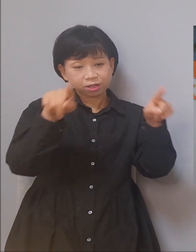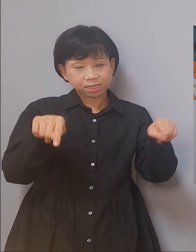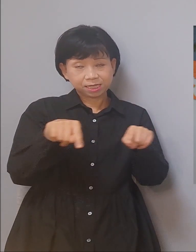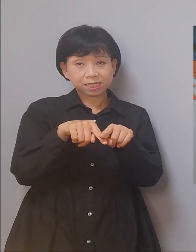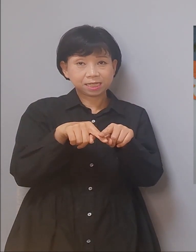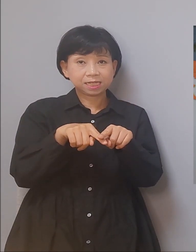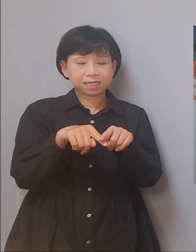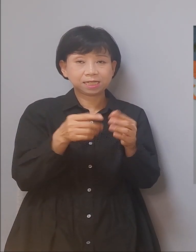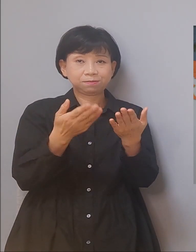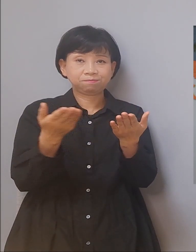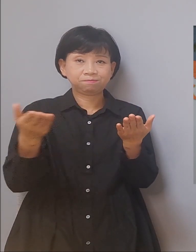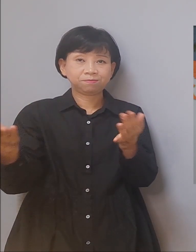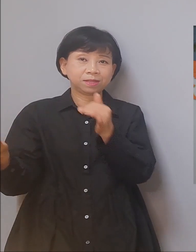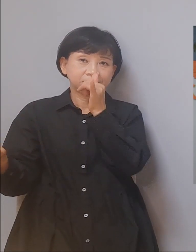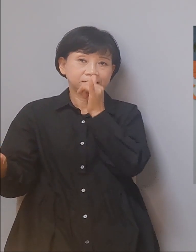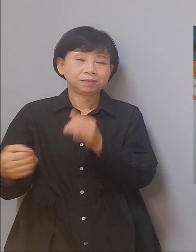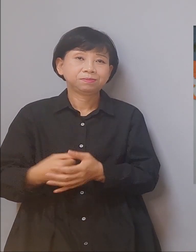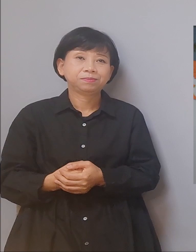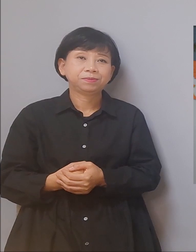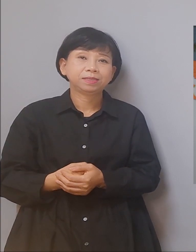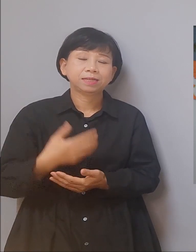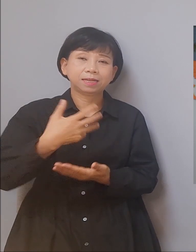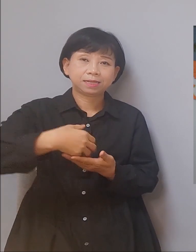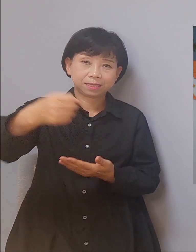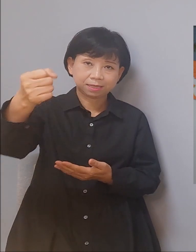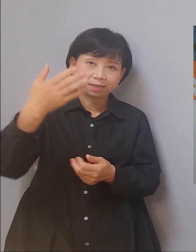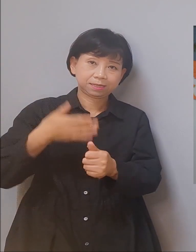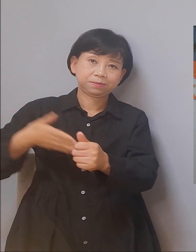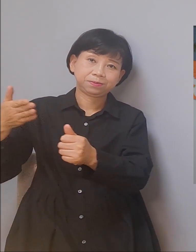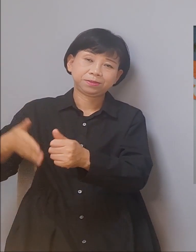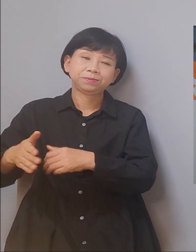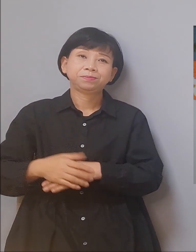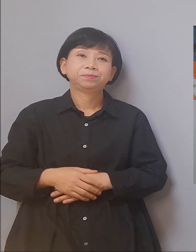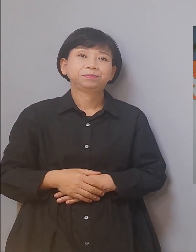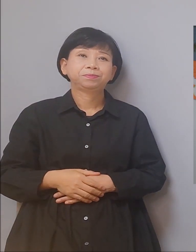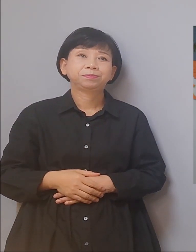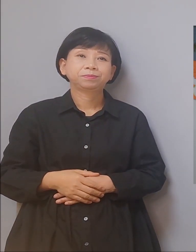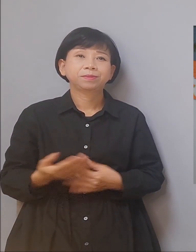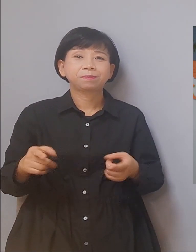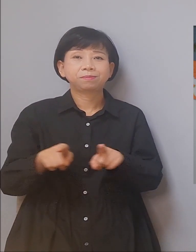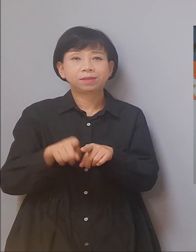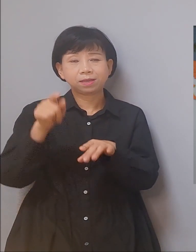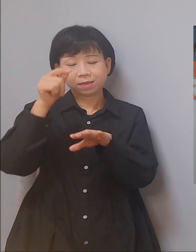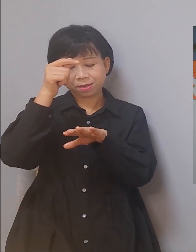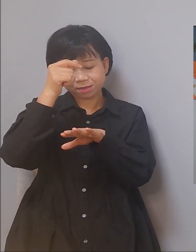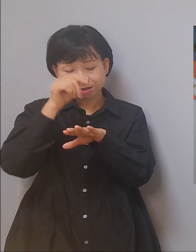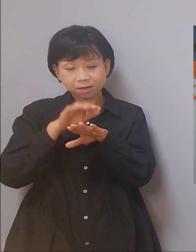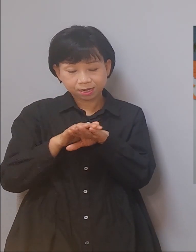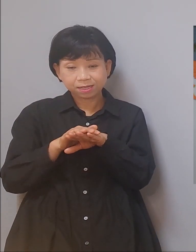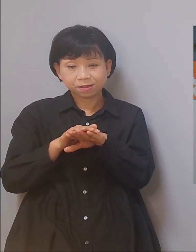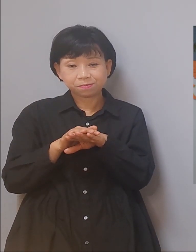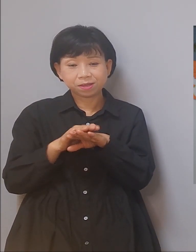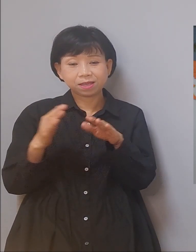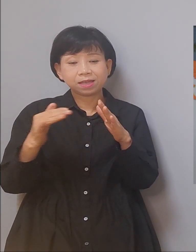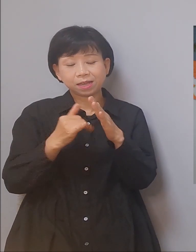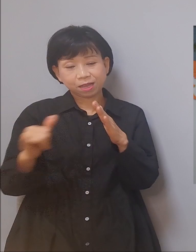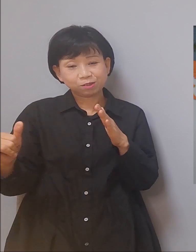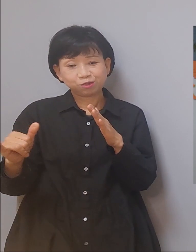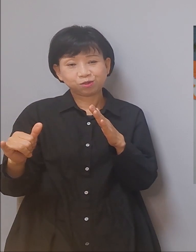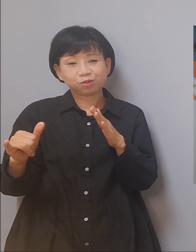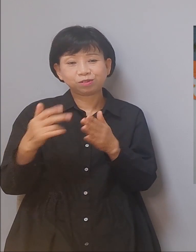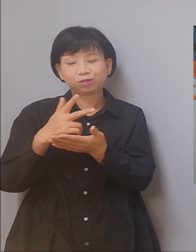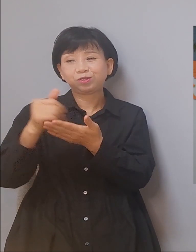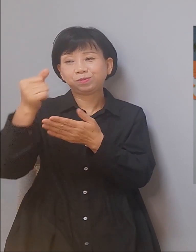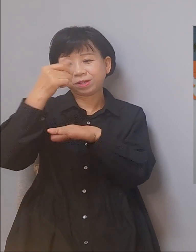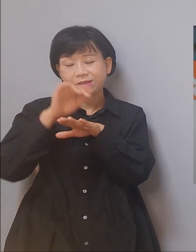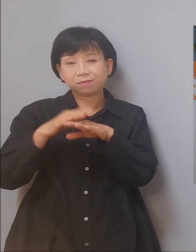순서지를 로비에 비치해 두었습니다. 가실 때 챙겨 가져가셔서 함께 가족들과 주님을 예배하는 가족들이